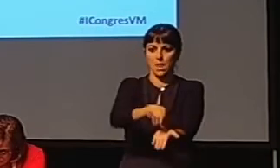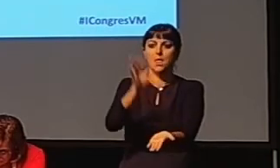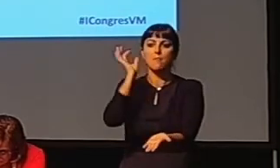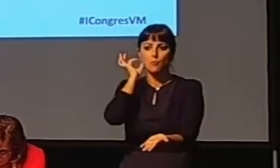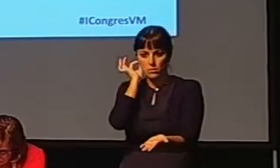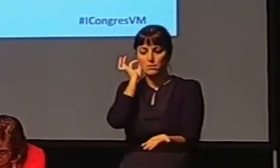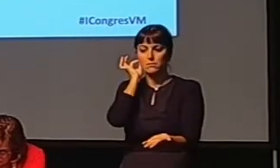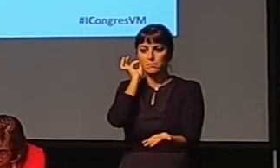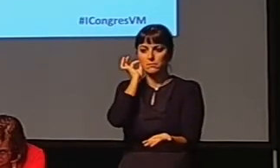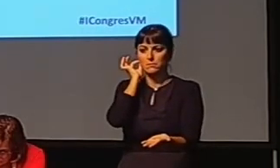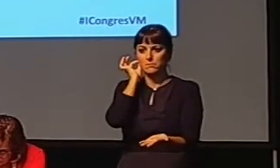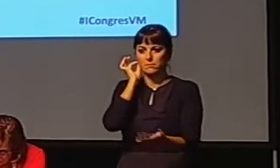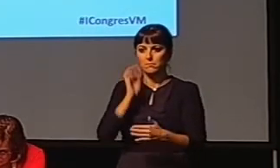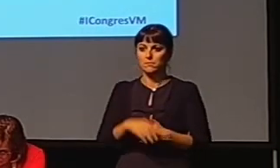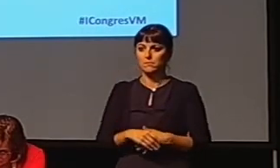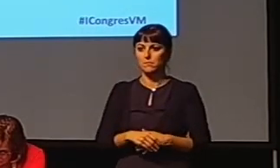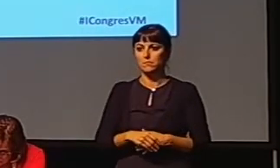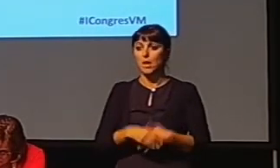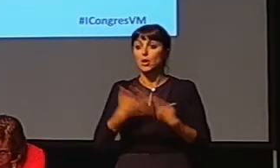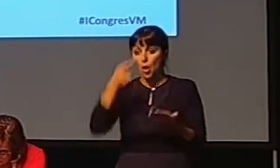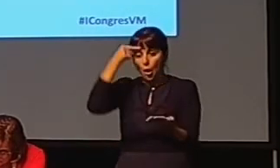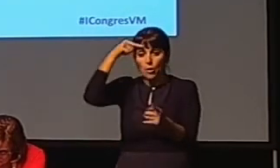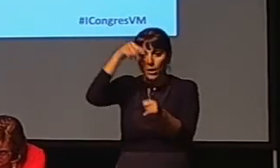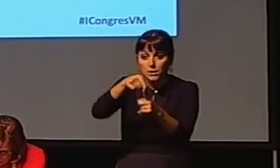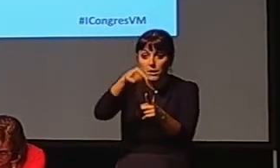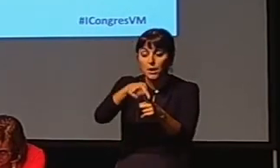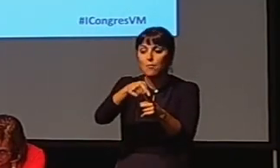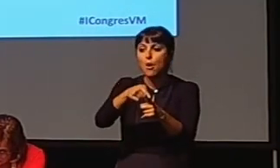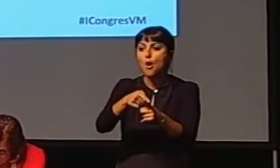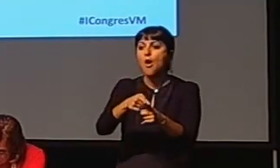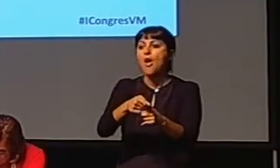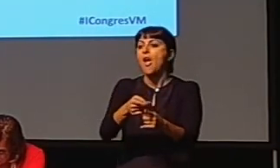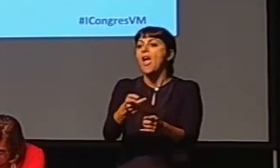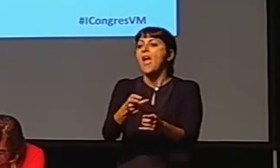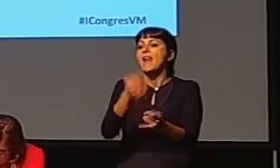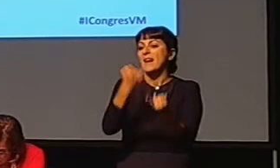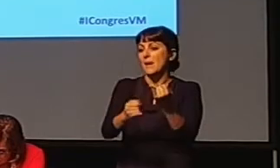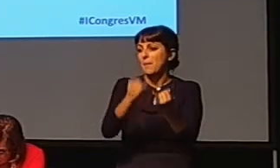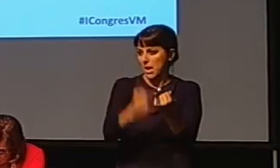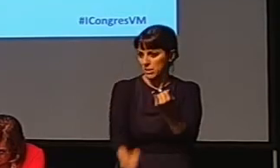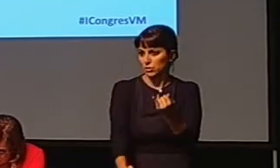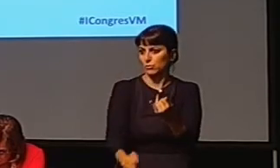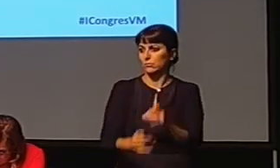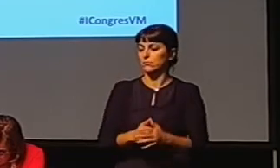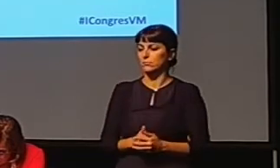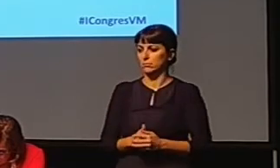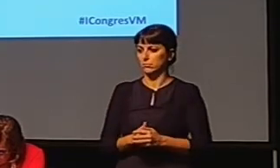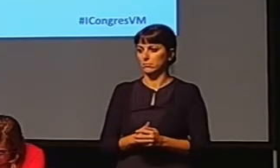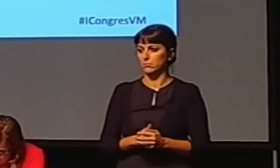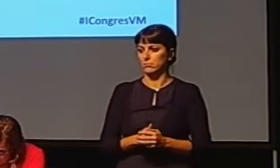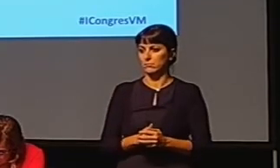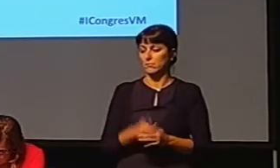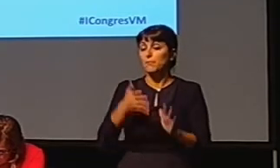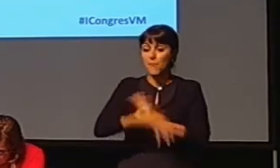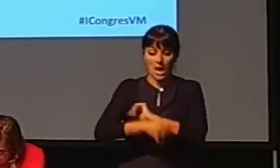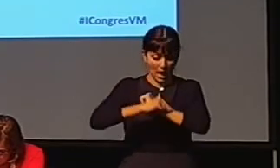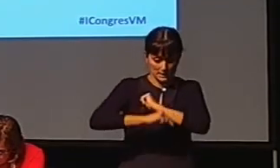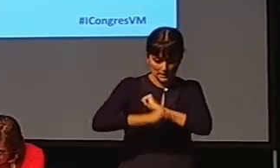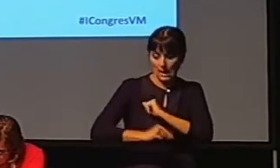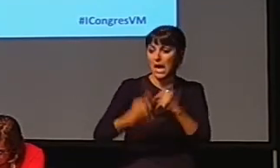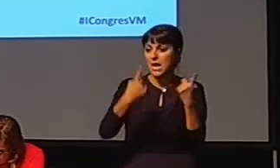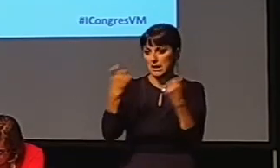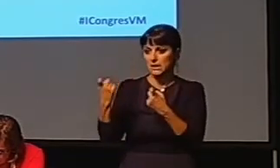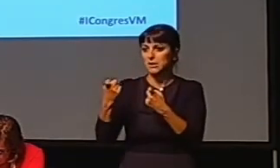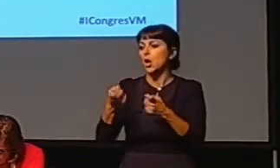posar en el centre la reparació i la recuperació, en el que estratègicament no sigui que el més important que nosaltres li diguem